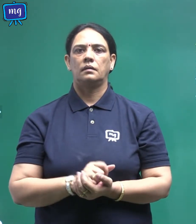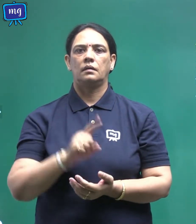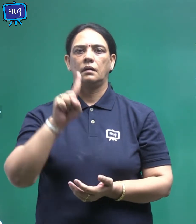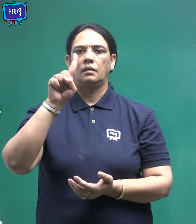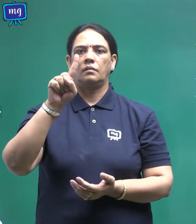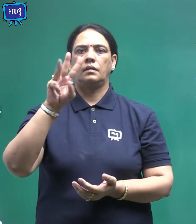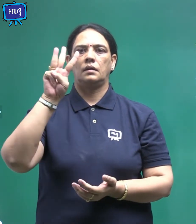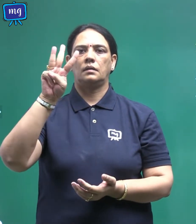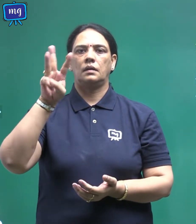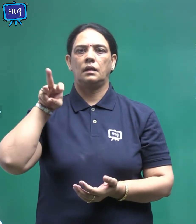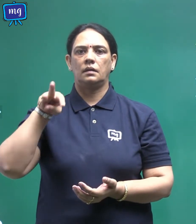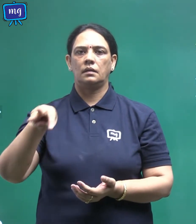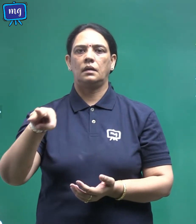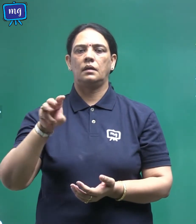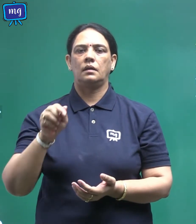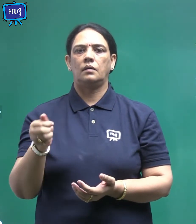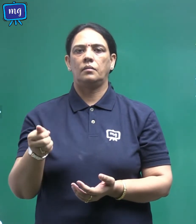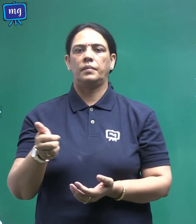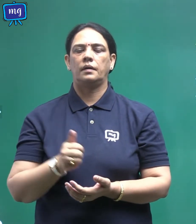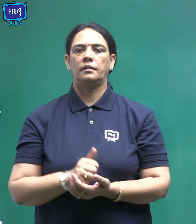13,000 रुपये,